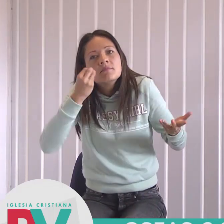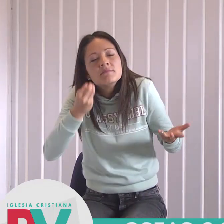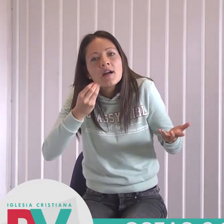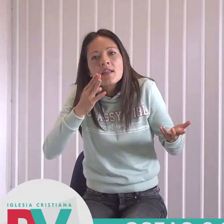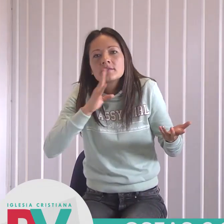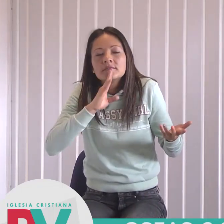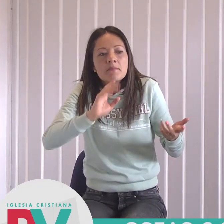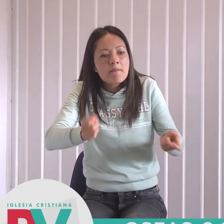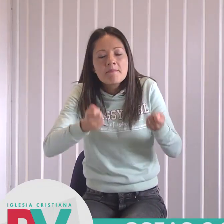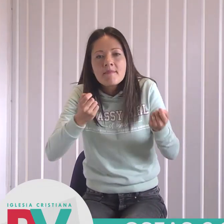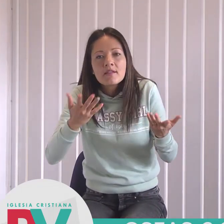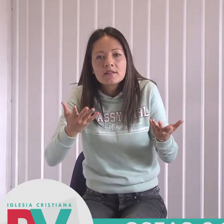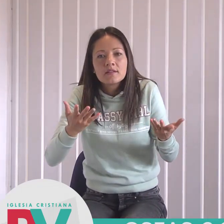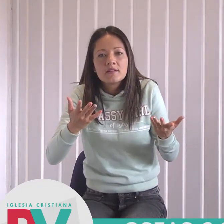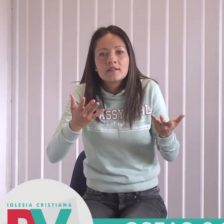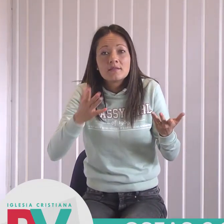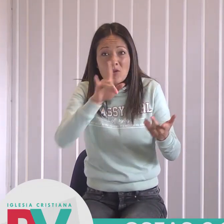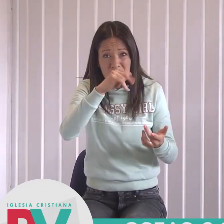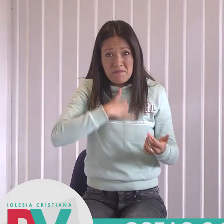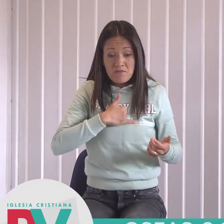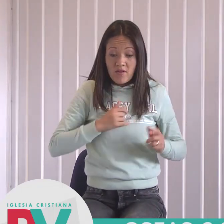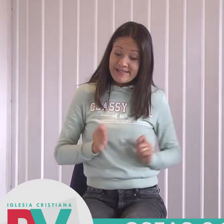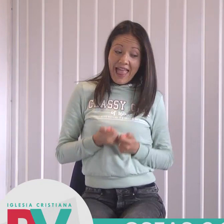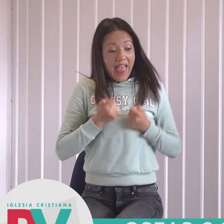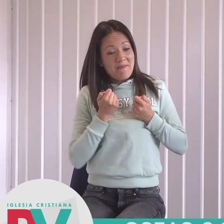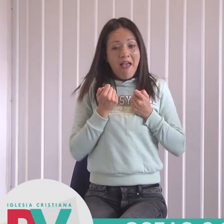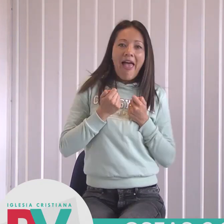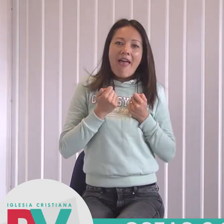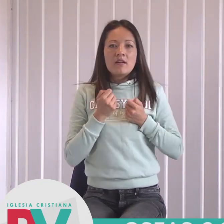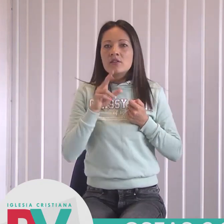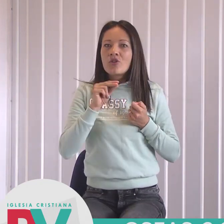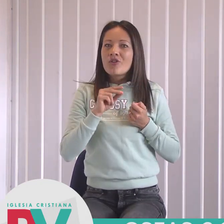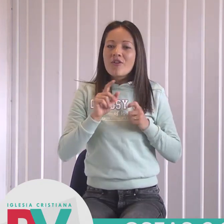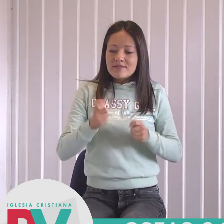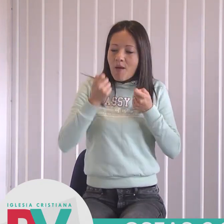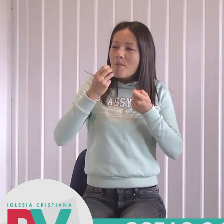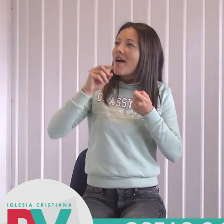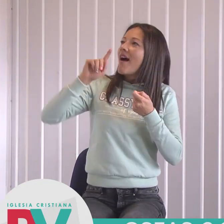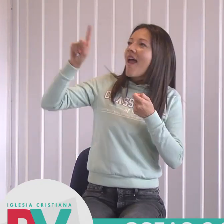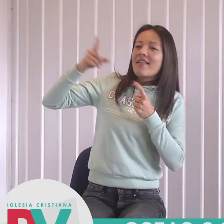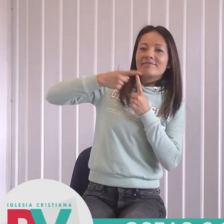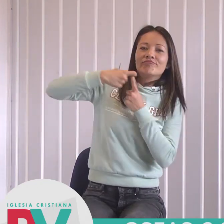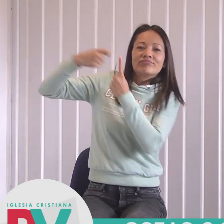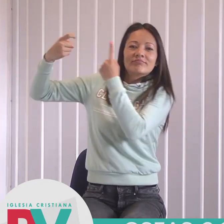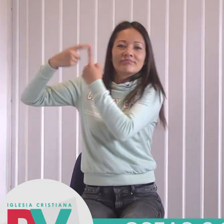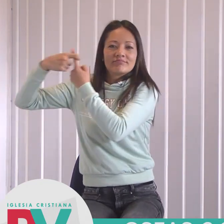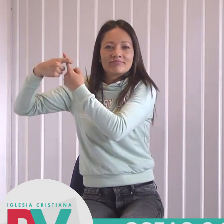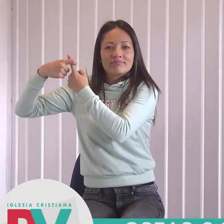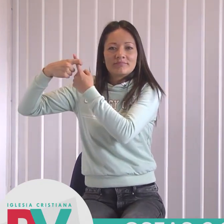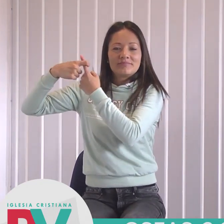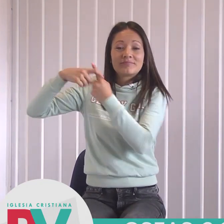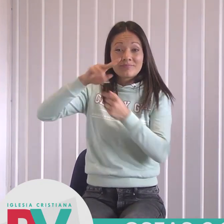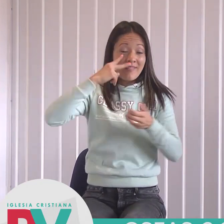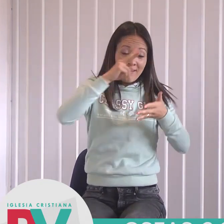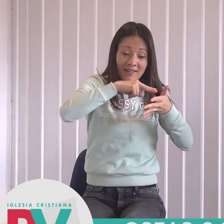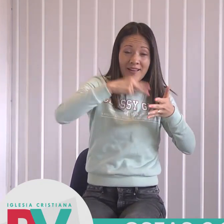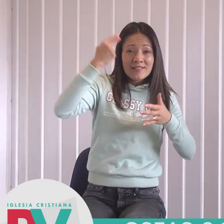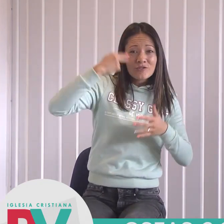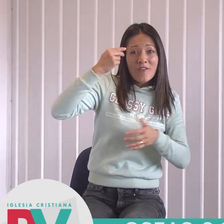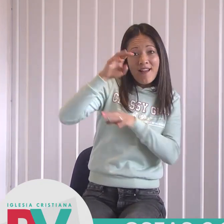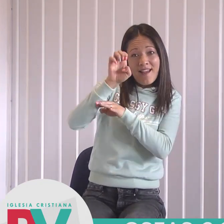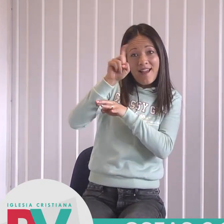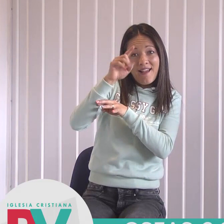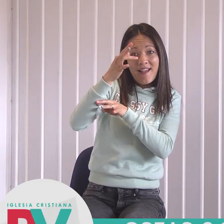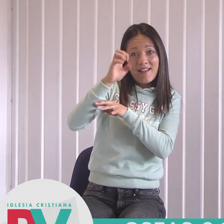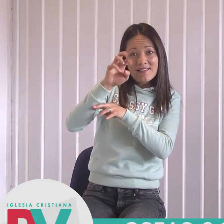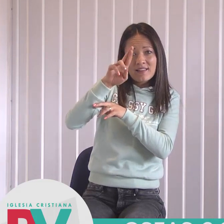¿para quién lo rescató? ¿Para usted mismo o para Él? Para Él. Si usted puede leer la historia de Esther, usted